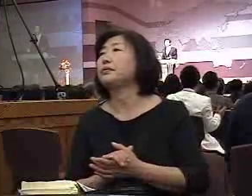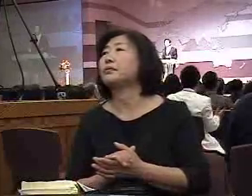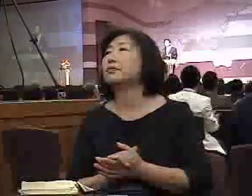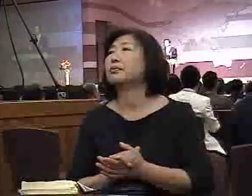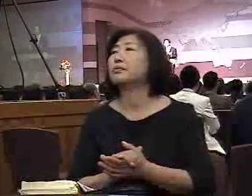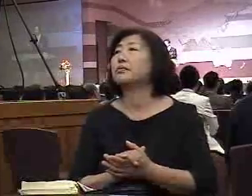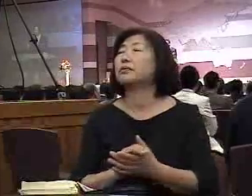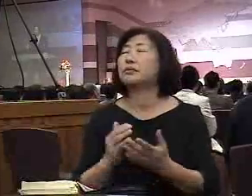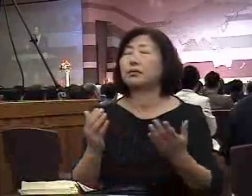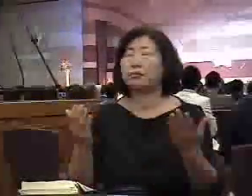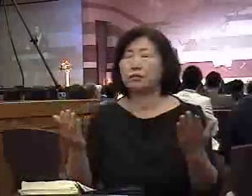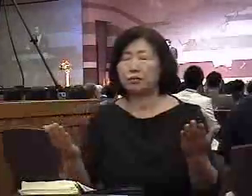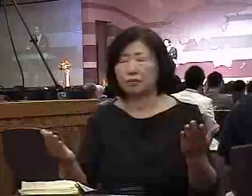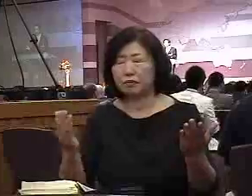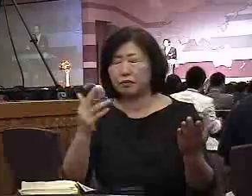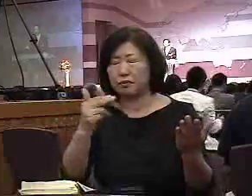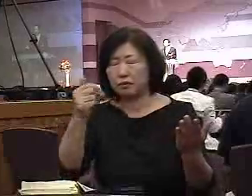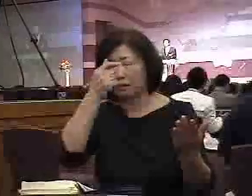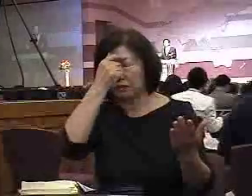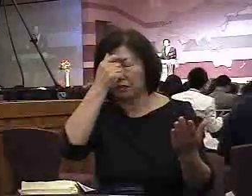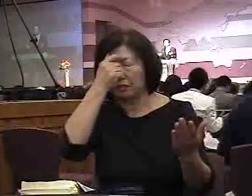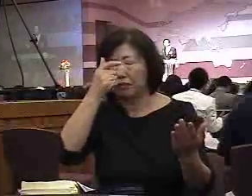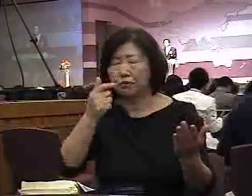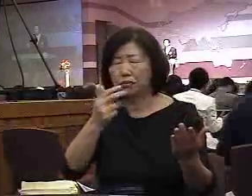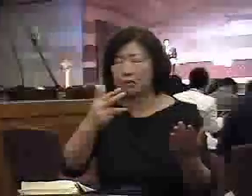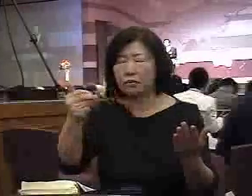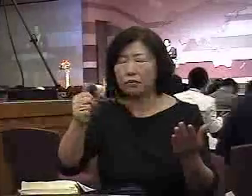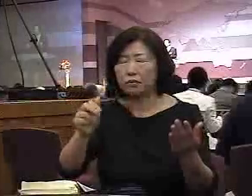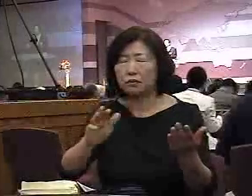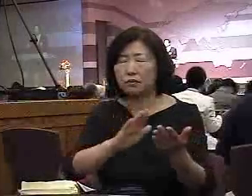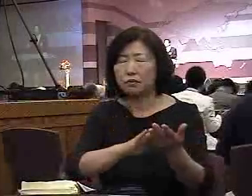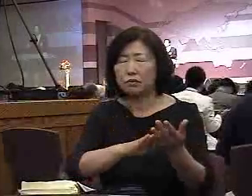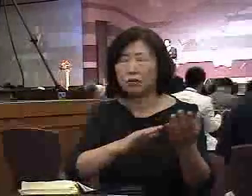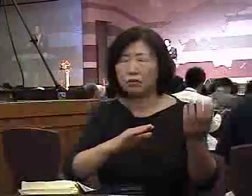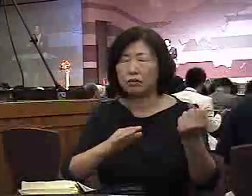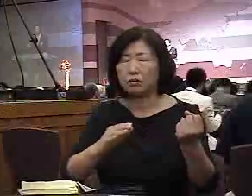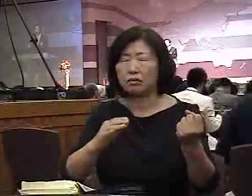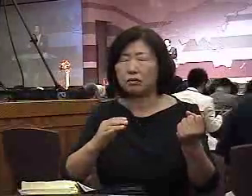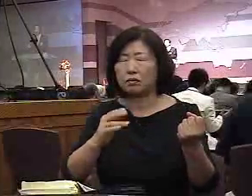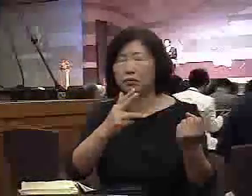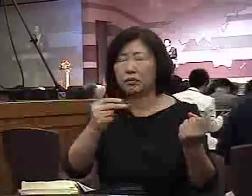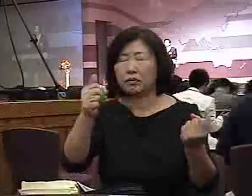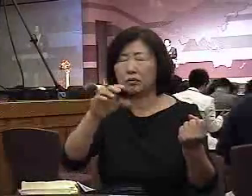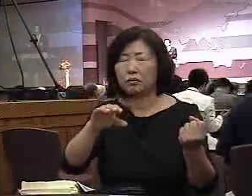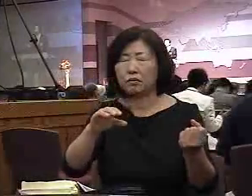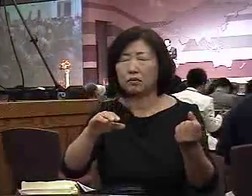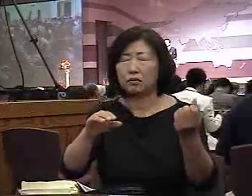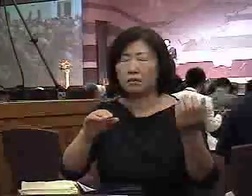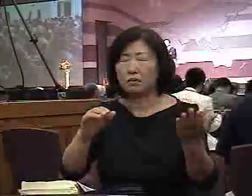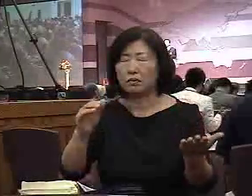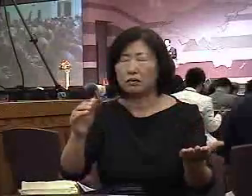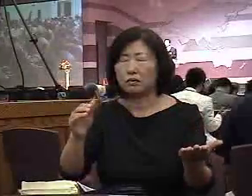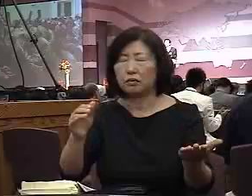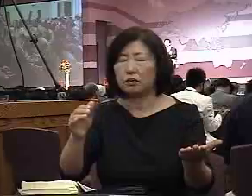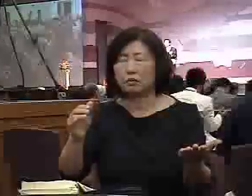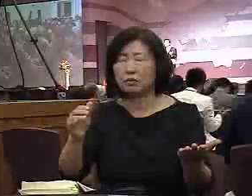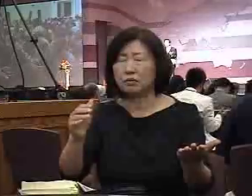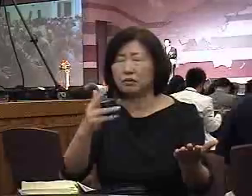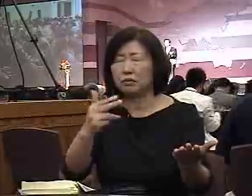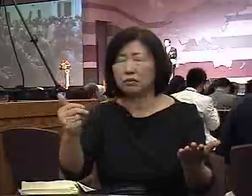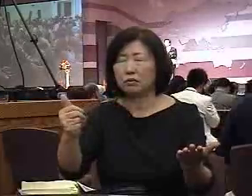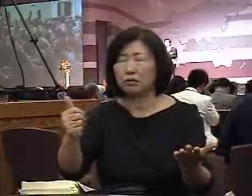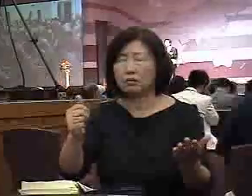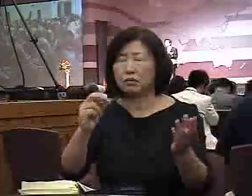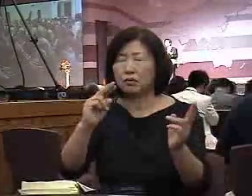이 사람 우리 손을 냄새로 한번 기도하면 좋겠습니다. 주님, 이제 내 손에 쥔 주먹을 주님 앞에 내려놓겠습니다. 주님,